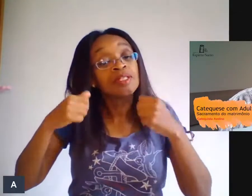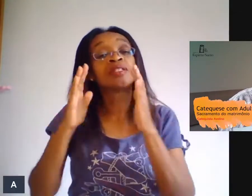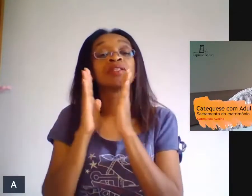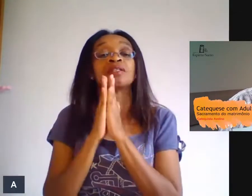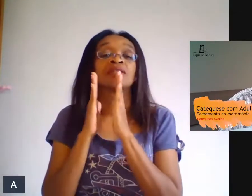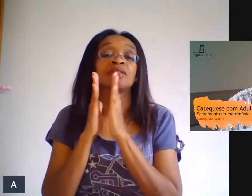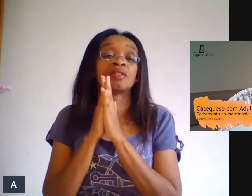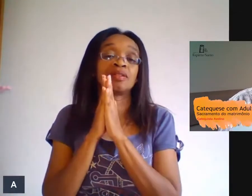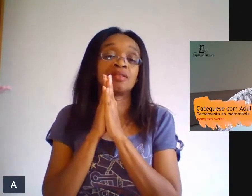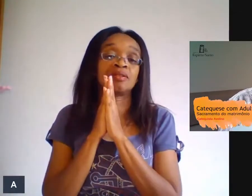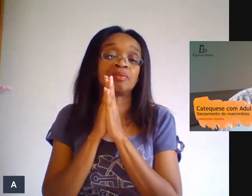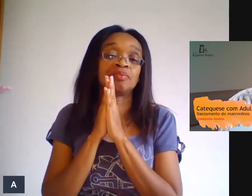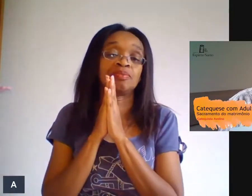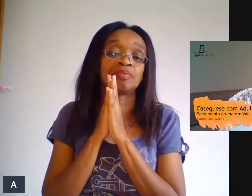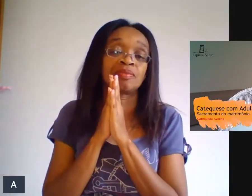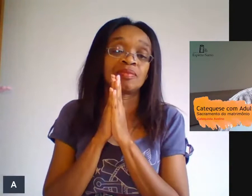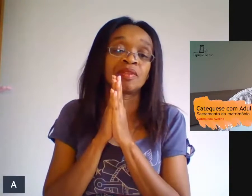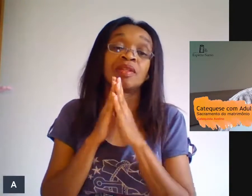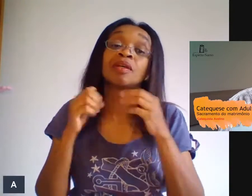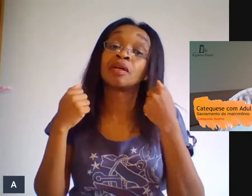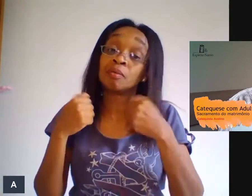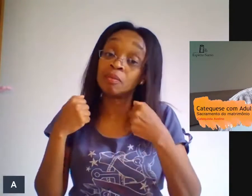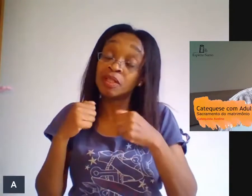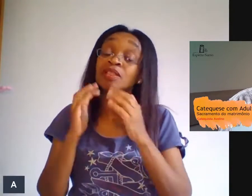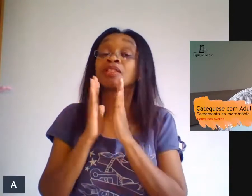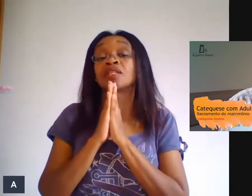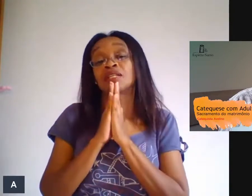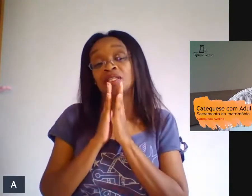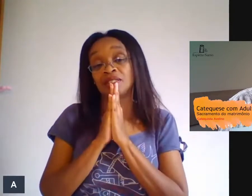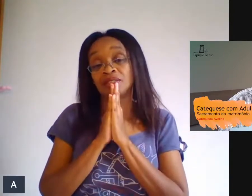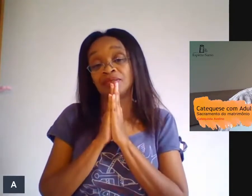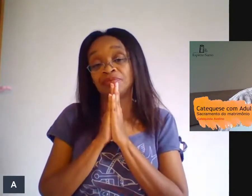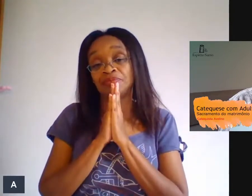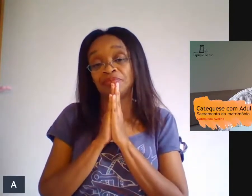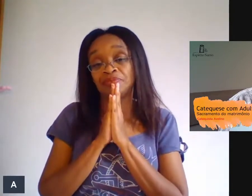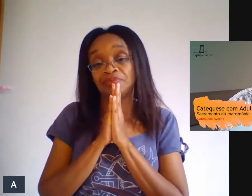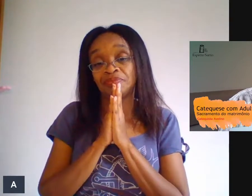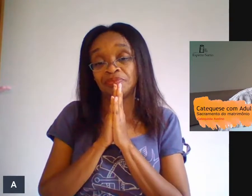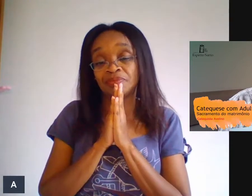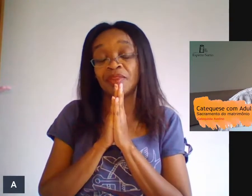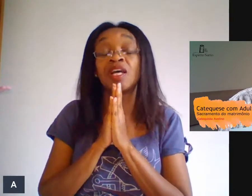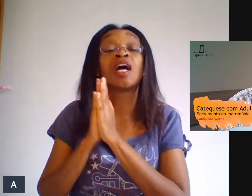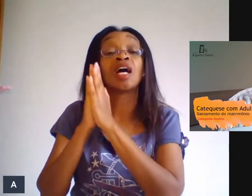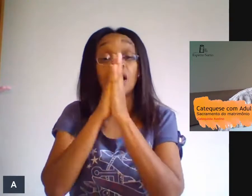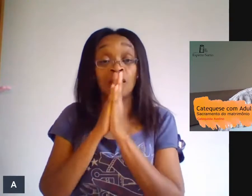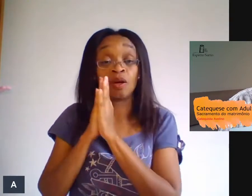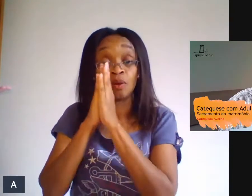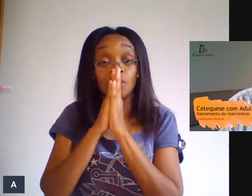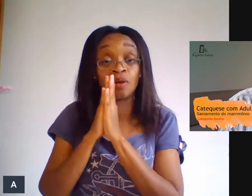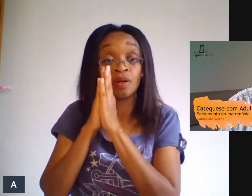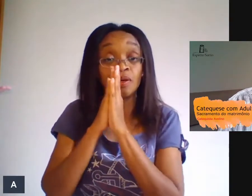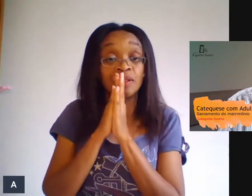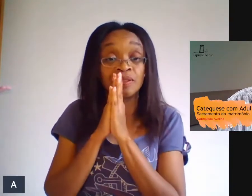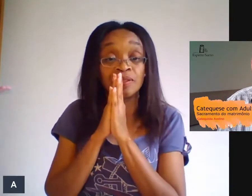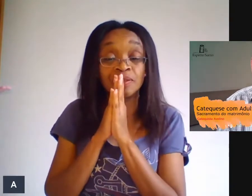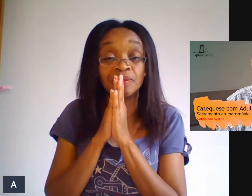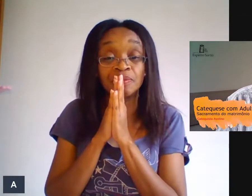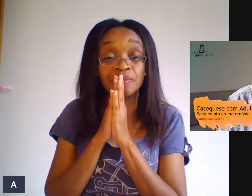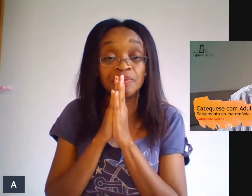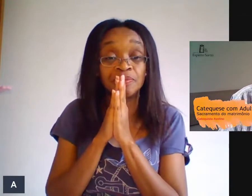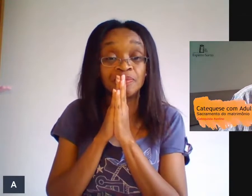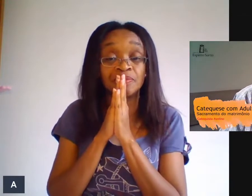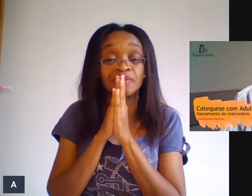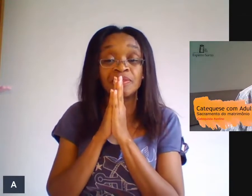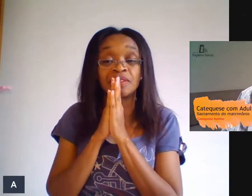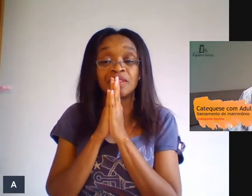meu amigo Júlio, ele é que disse, rezar muito, e é verdade. A oração a gente já